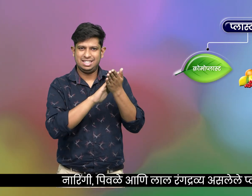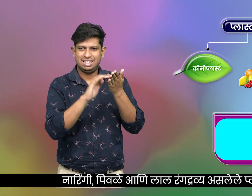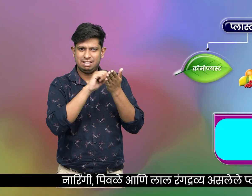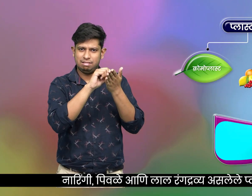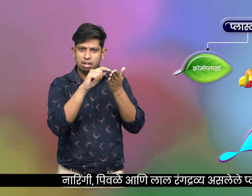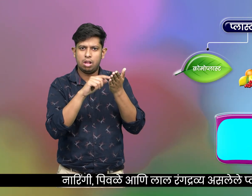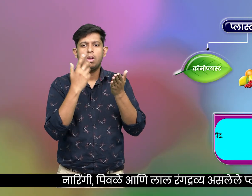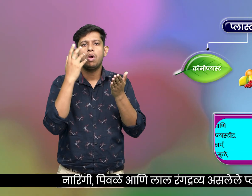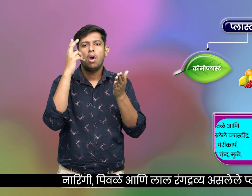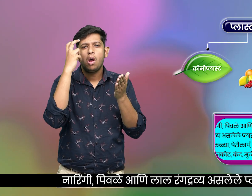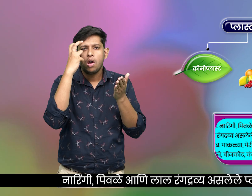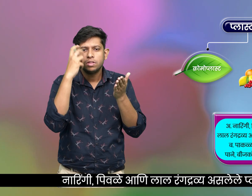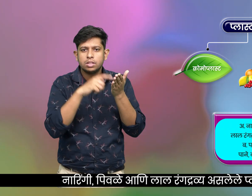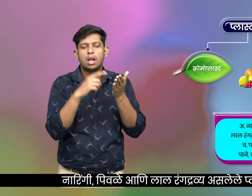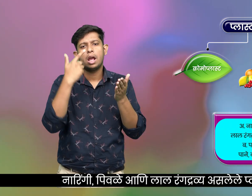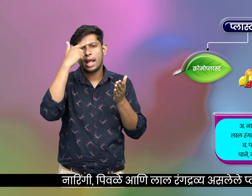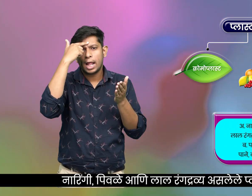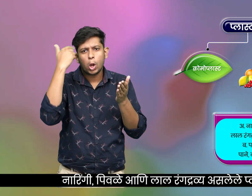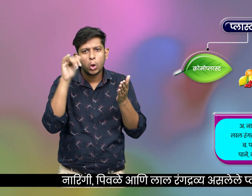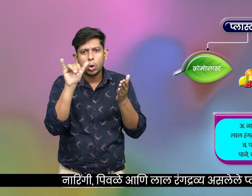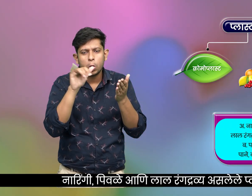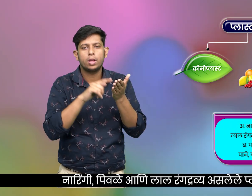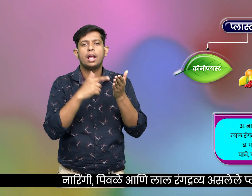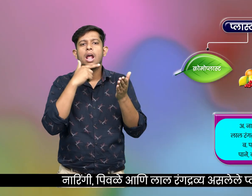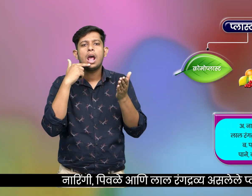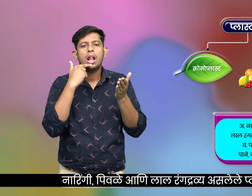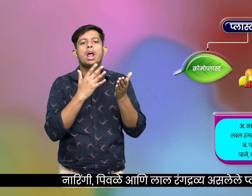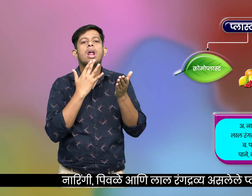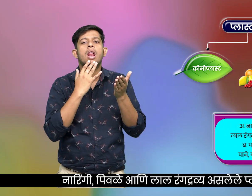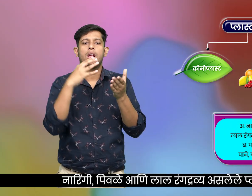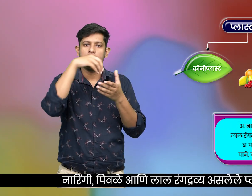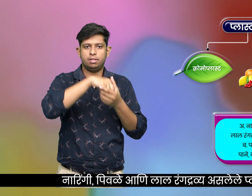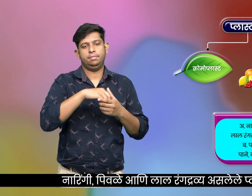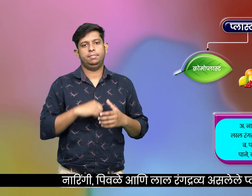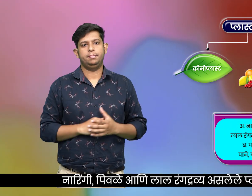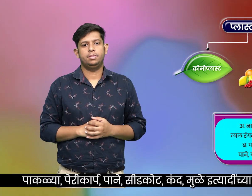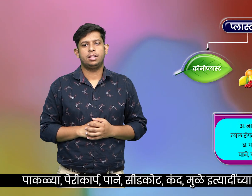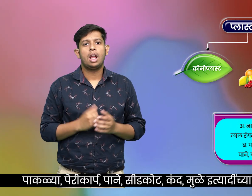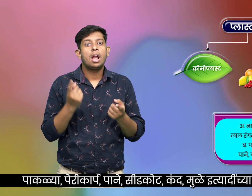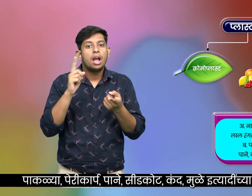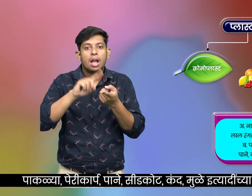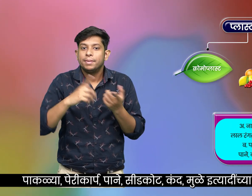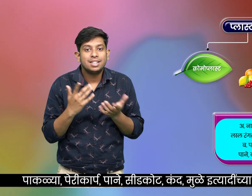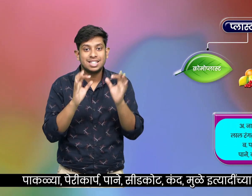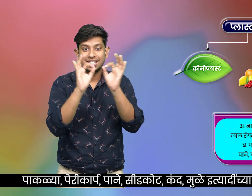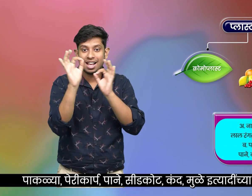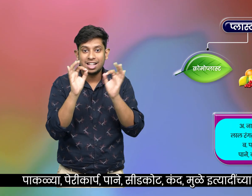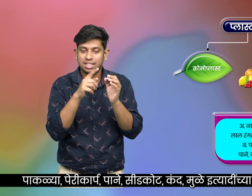नारंगी, पिवळे आणि लाल रंगद्रव्य असलेली प्लास्टिड्स. पाकळ्या,